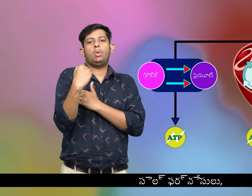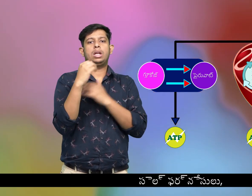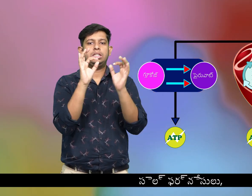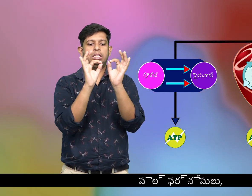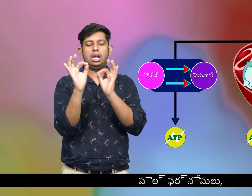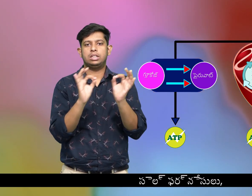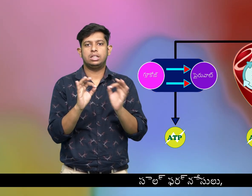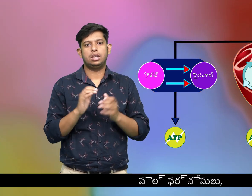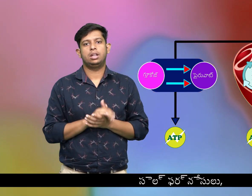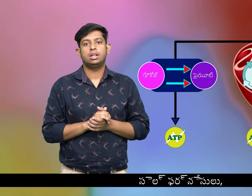సెల్ ఫర్నేసులు,